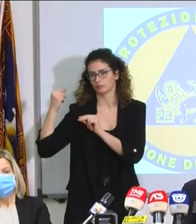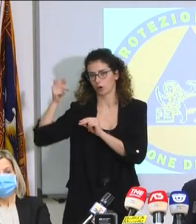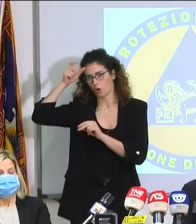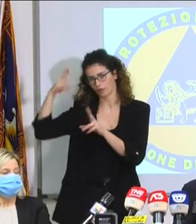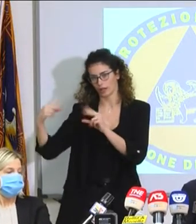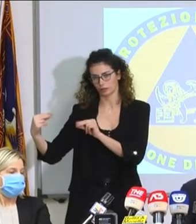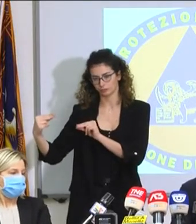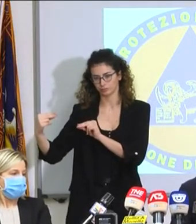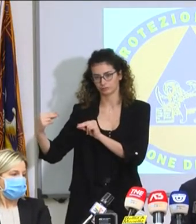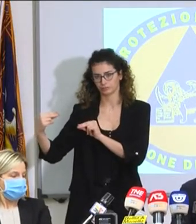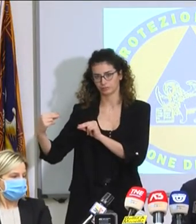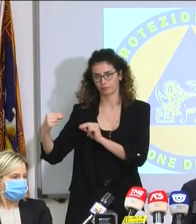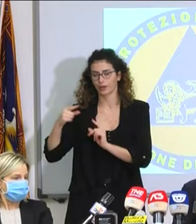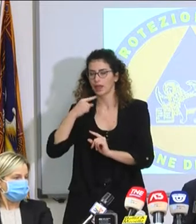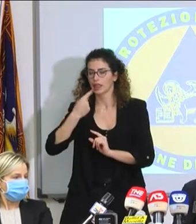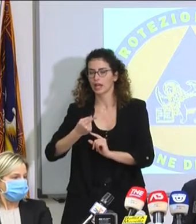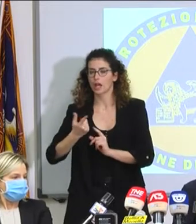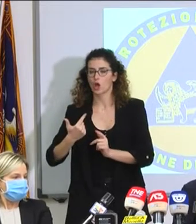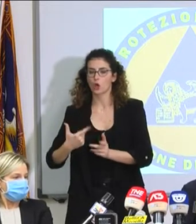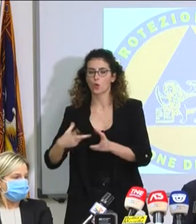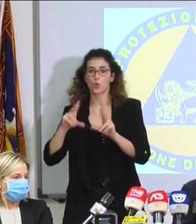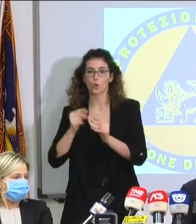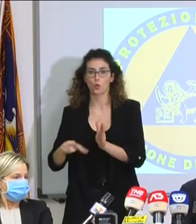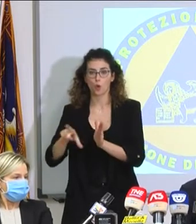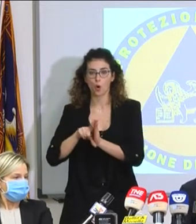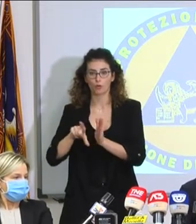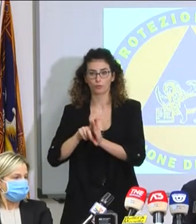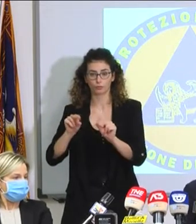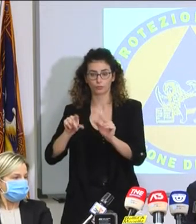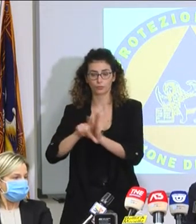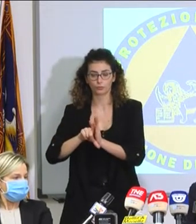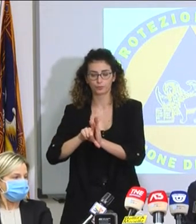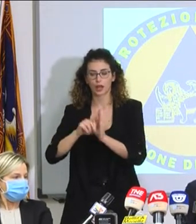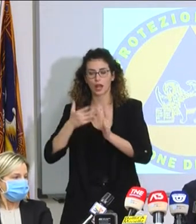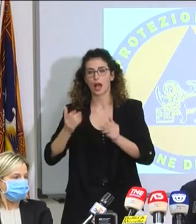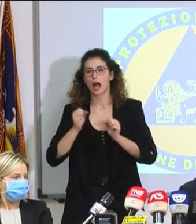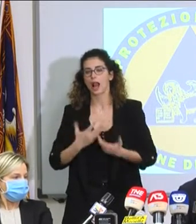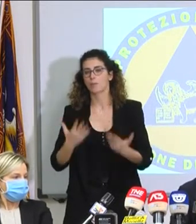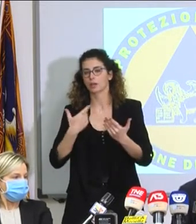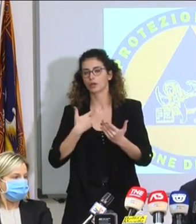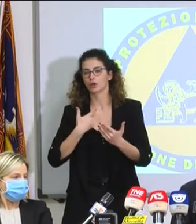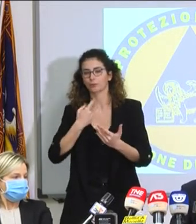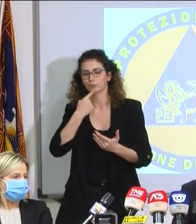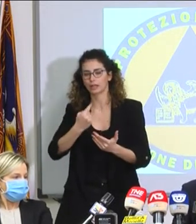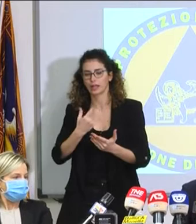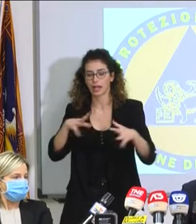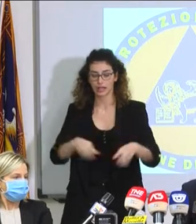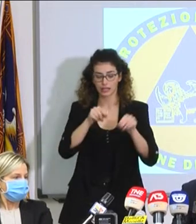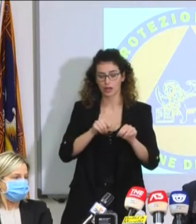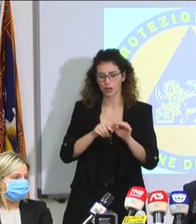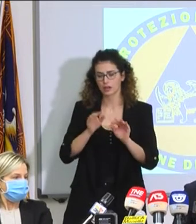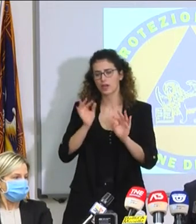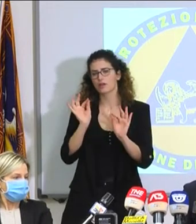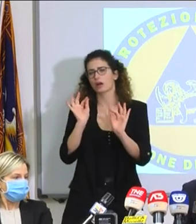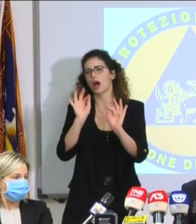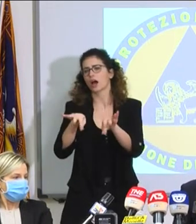parlare di un nuovo decreto legge ma che sia si dica in prospettiva si inizia qui si finisce lì e fine io capisco